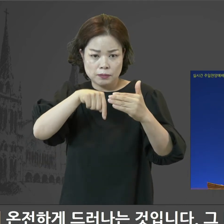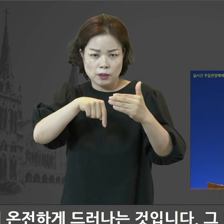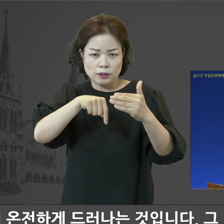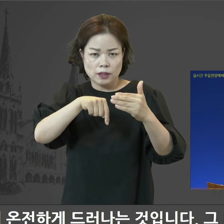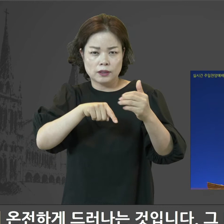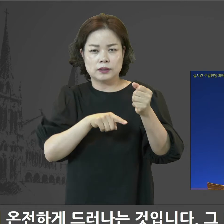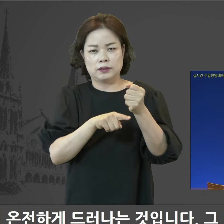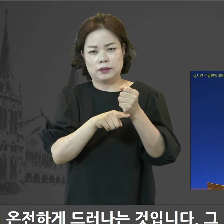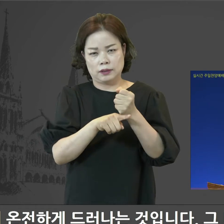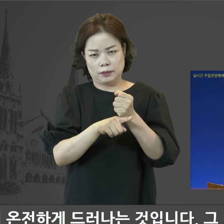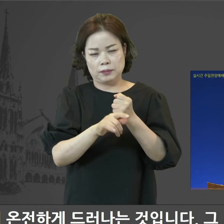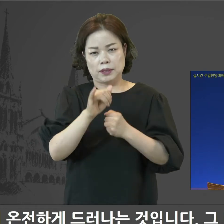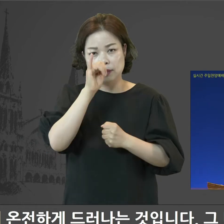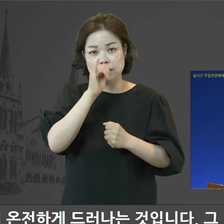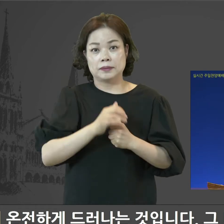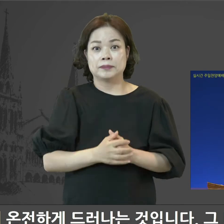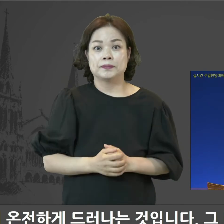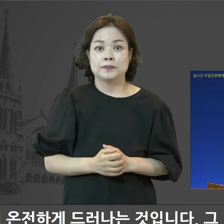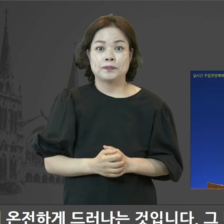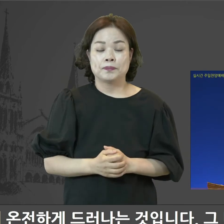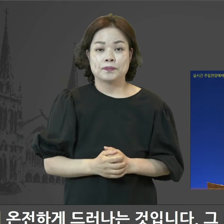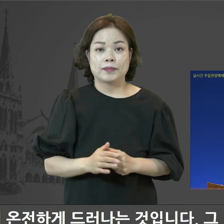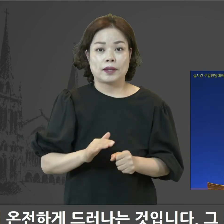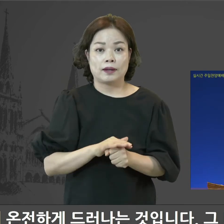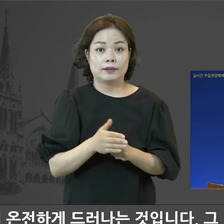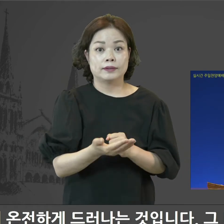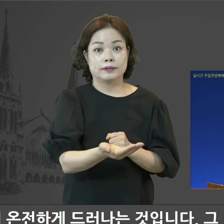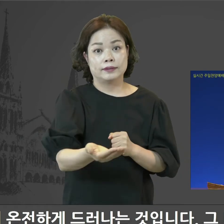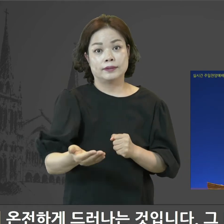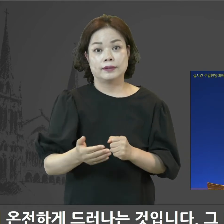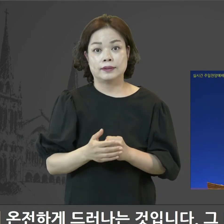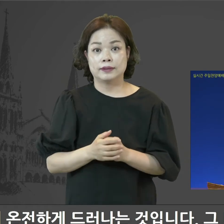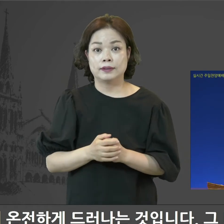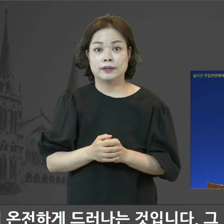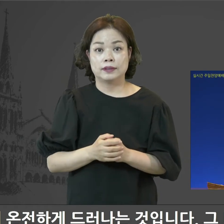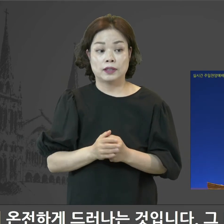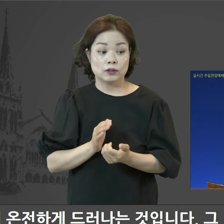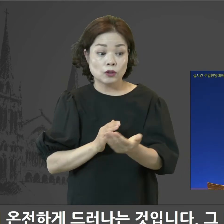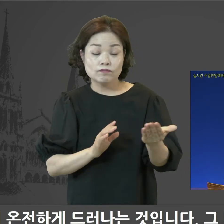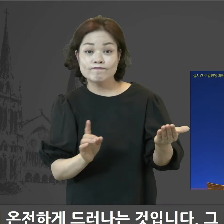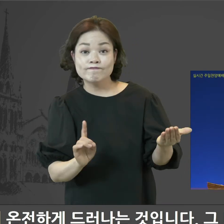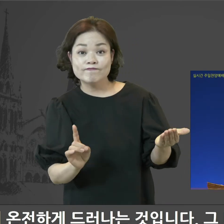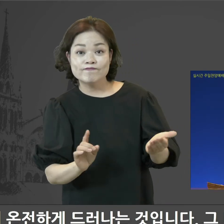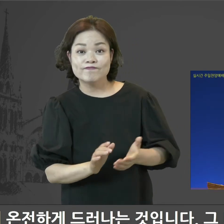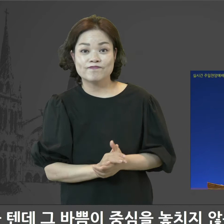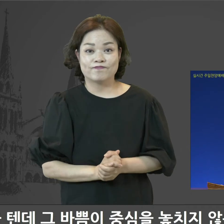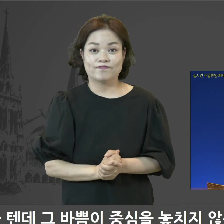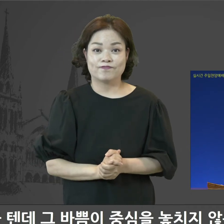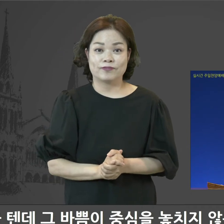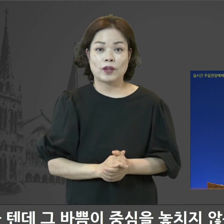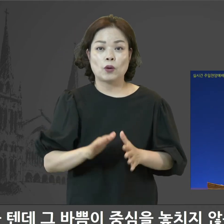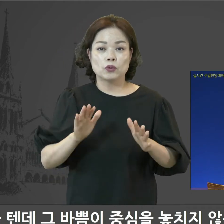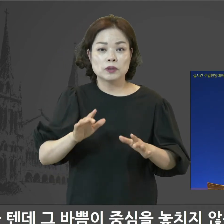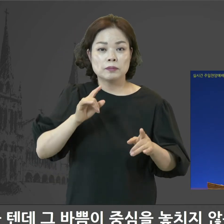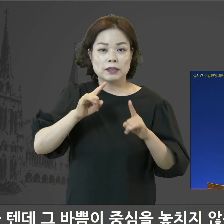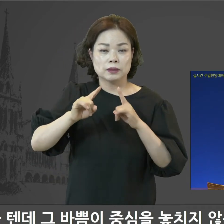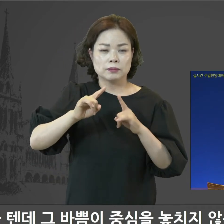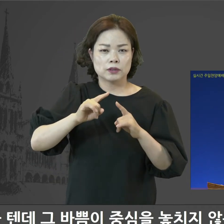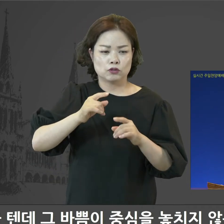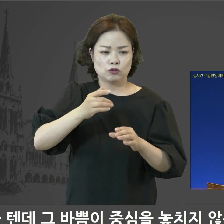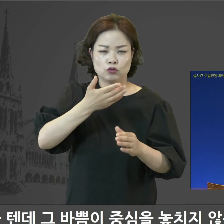의미를 알게 되는 겁니다. 사랑하는 여러분, 여러분은 어떻습니까? 오늘 말씀의